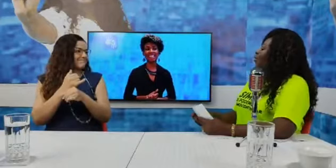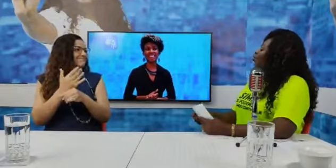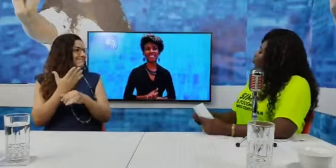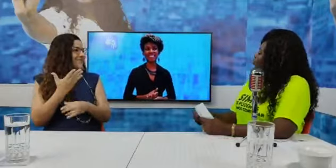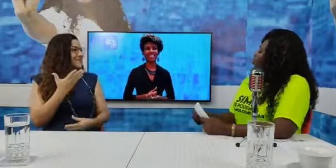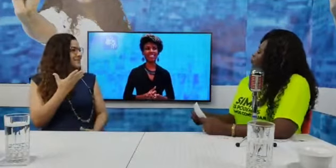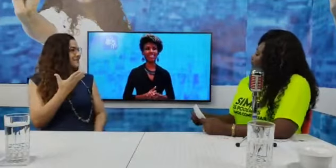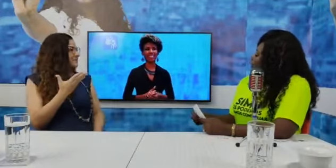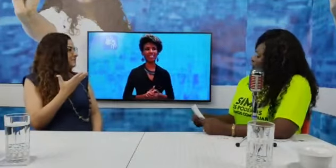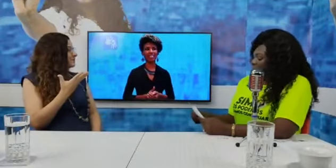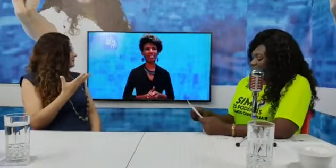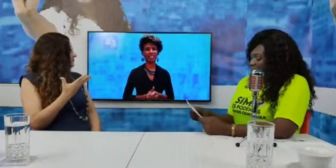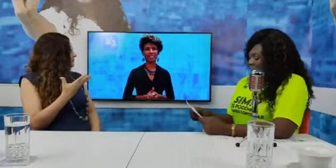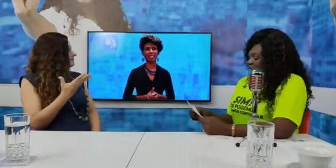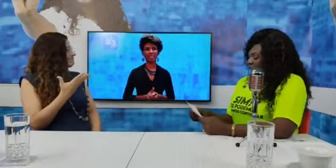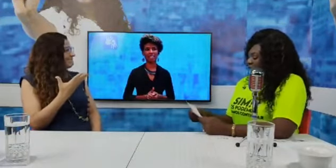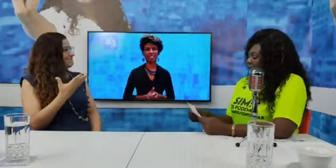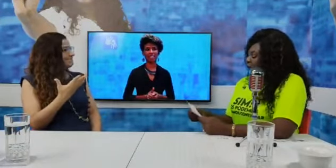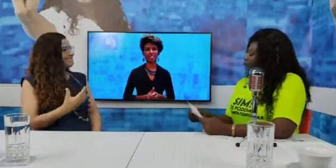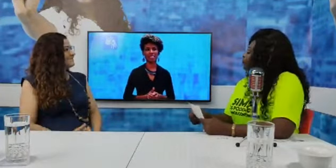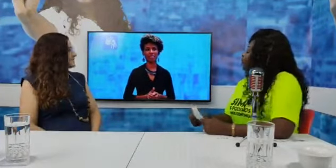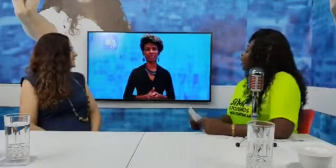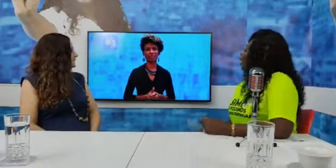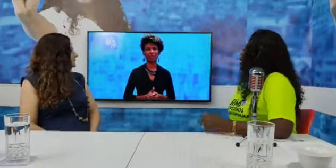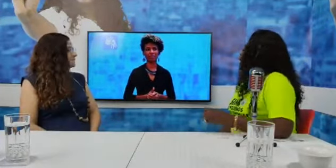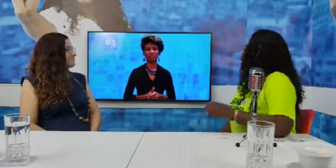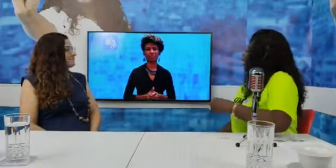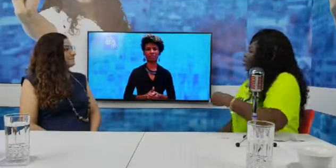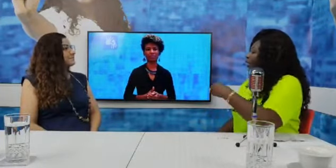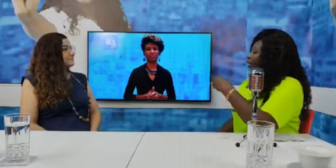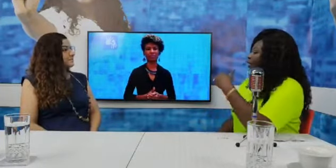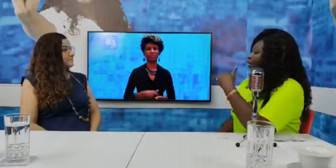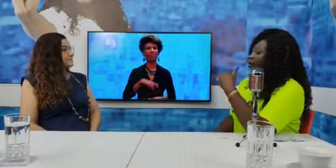internet. Inclusive, Luísa,